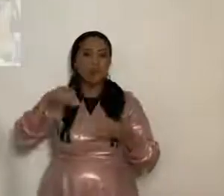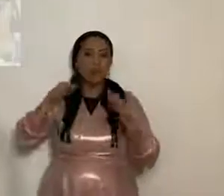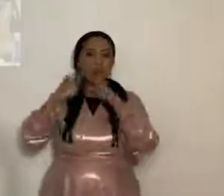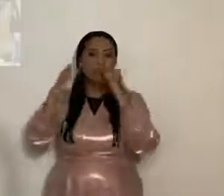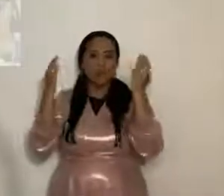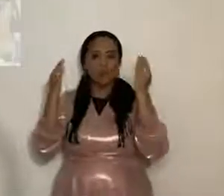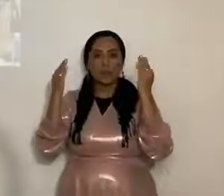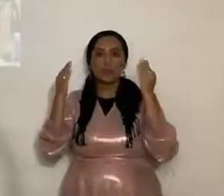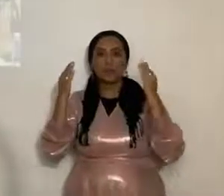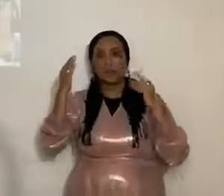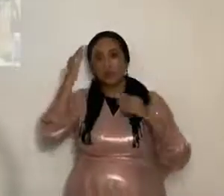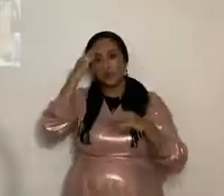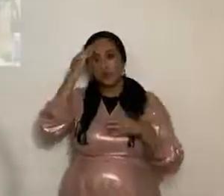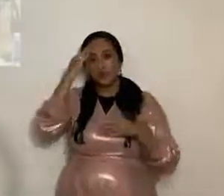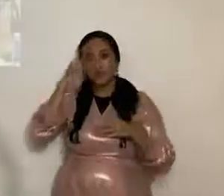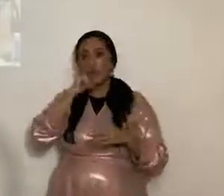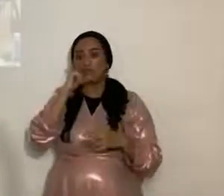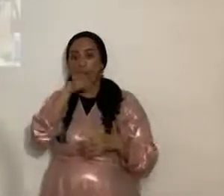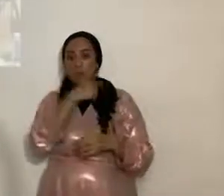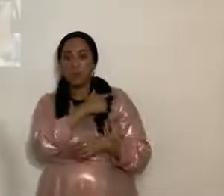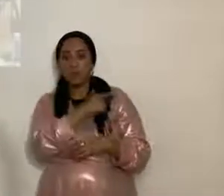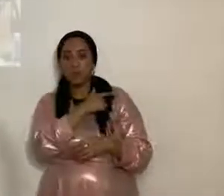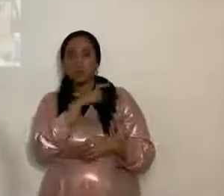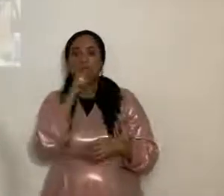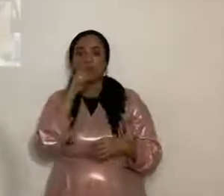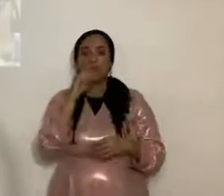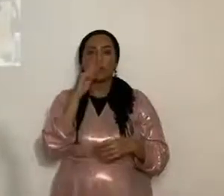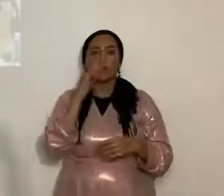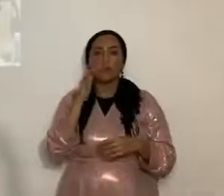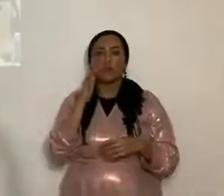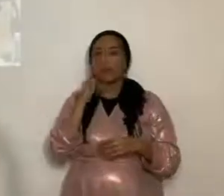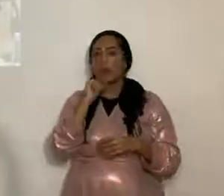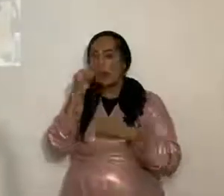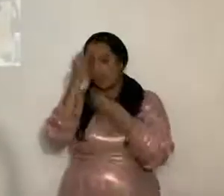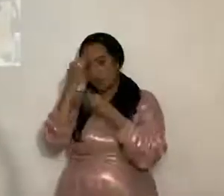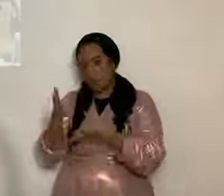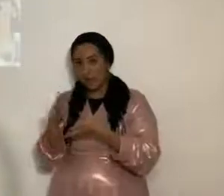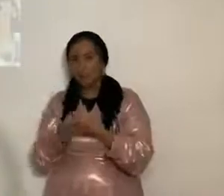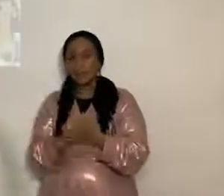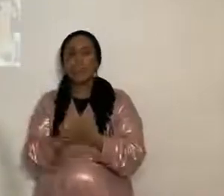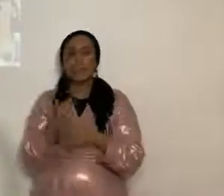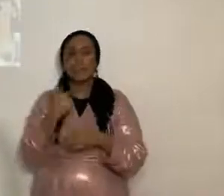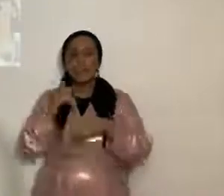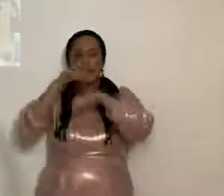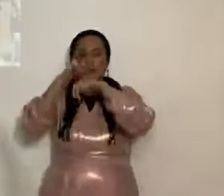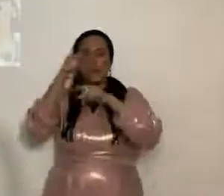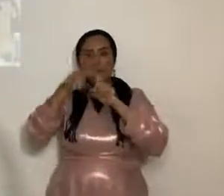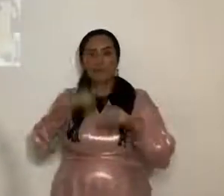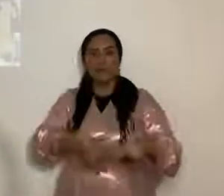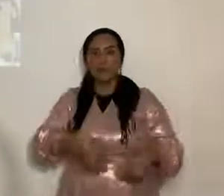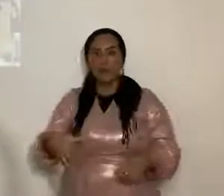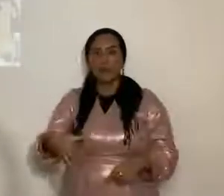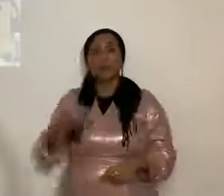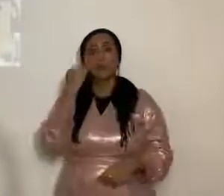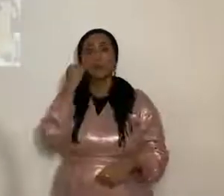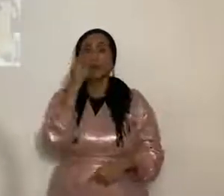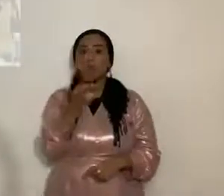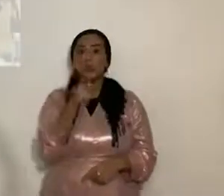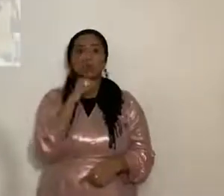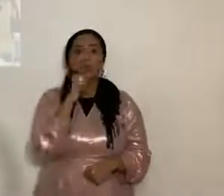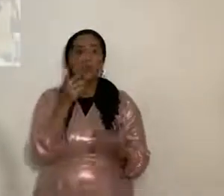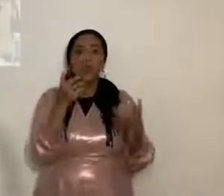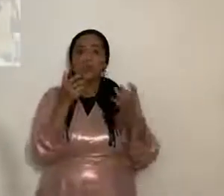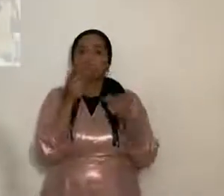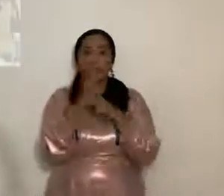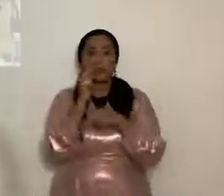porque sabía que siendo desleal habías de desobedecer. Por tanto te llamé desde el vientre. Si tú no quieres guardar la Torá